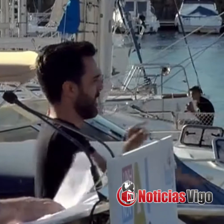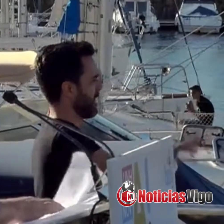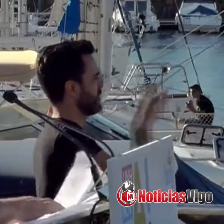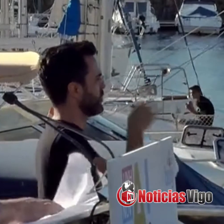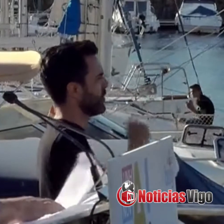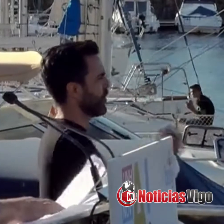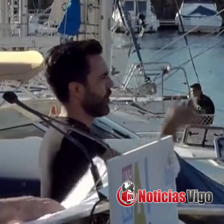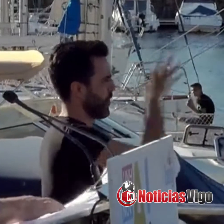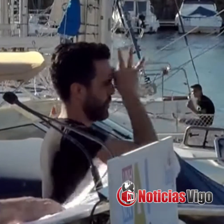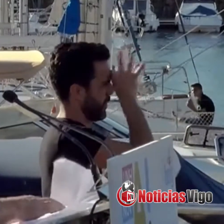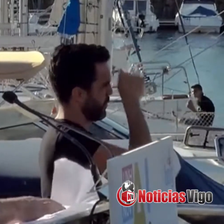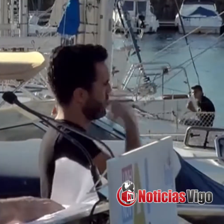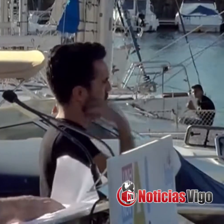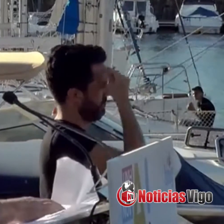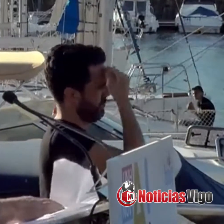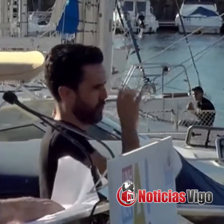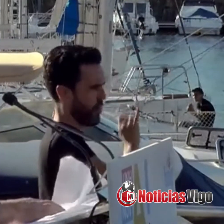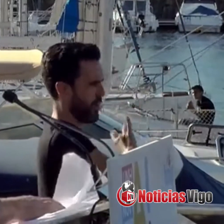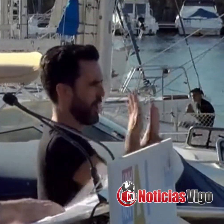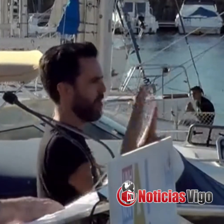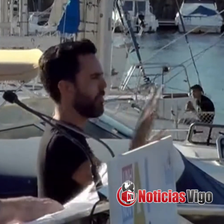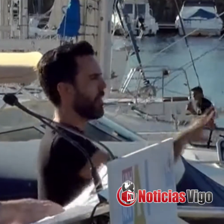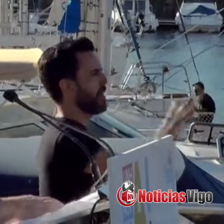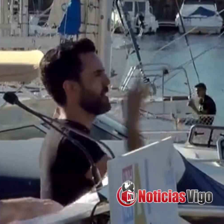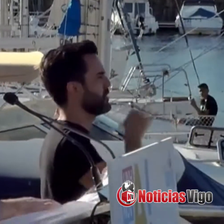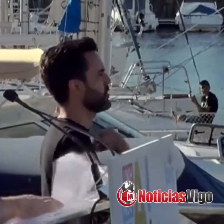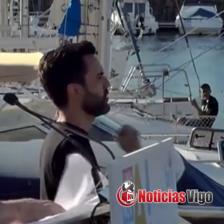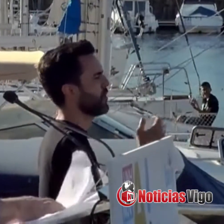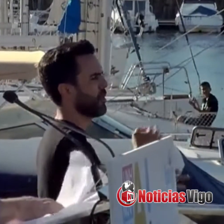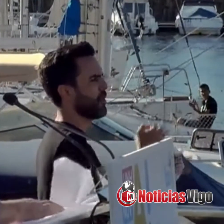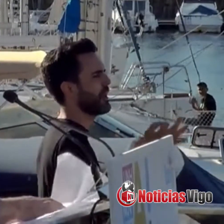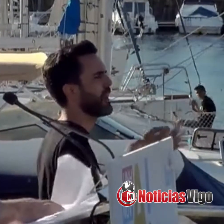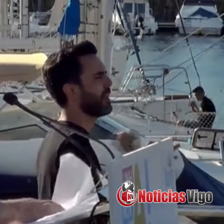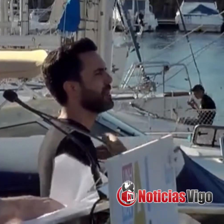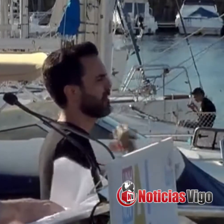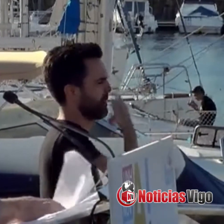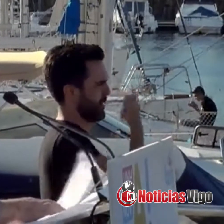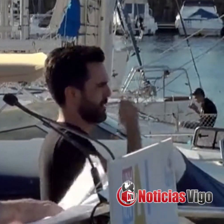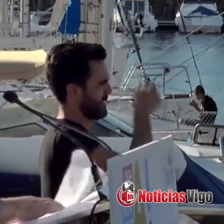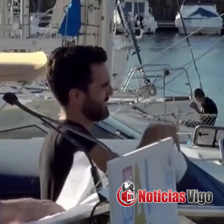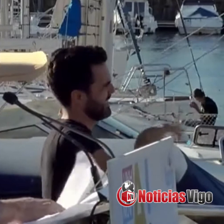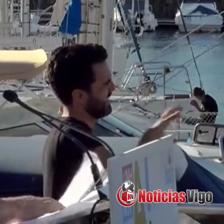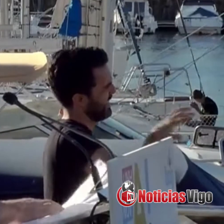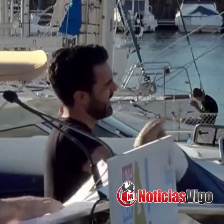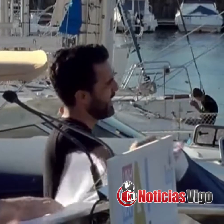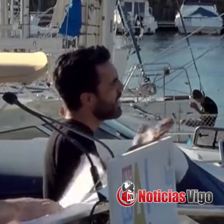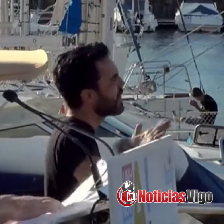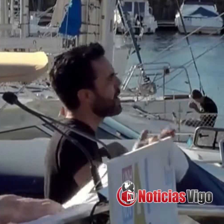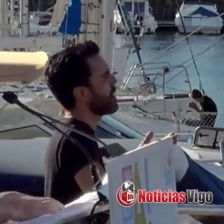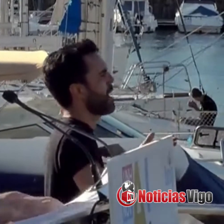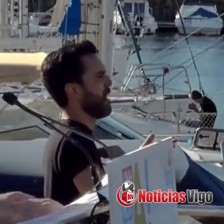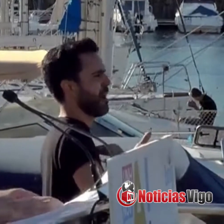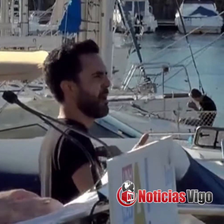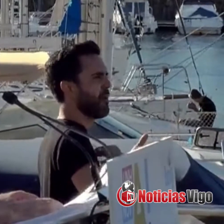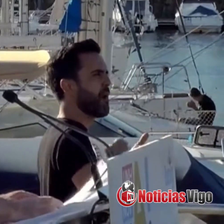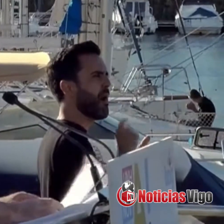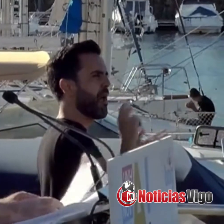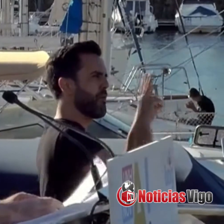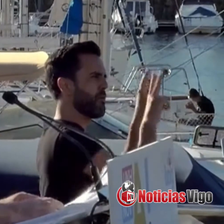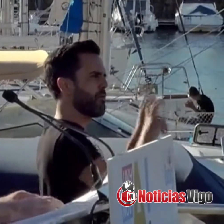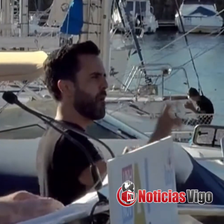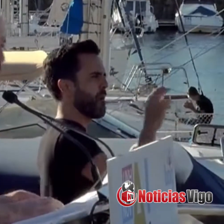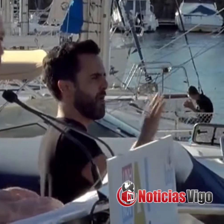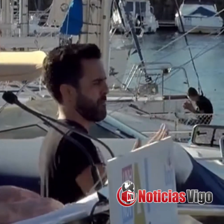de que imos facer a decisión correta a que interesa este país para pasar páxina e para escribir unha nova páxina na